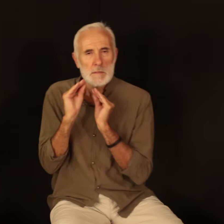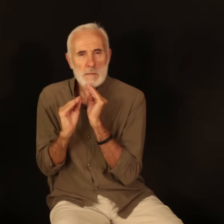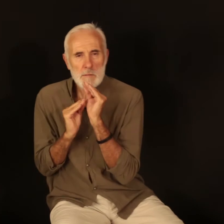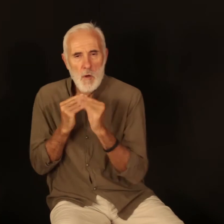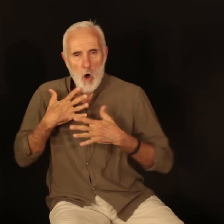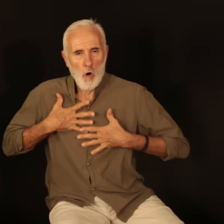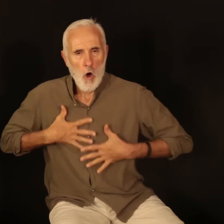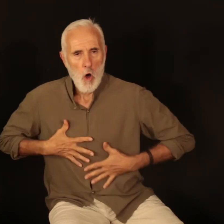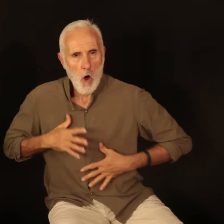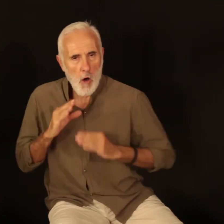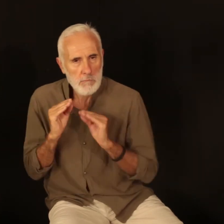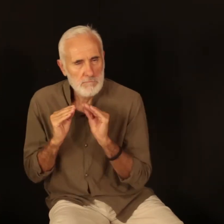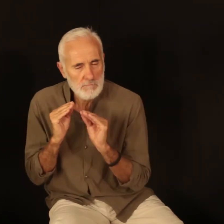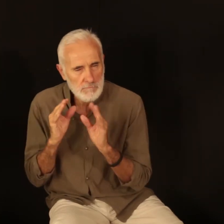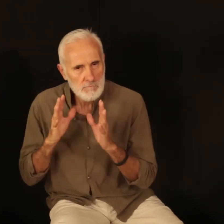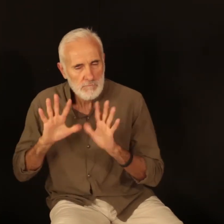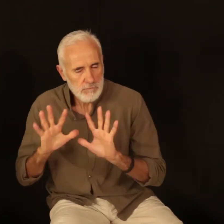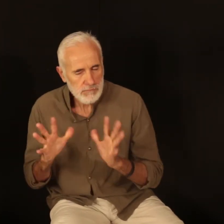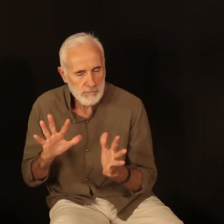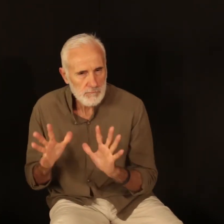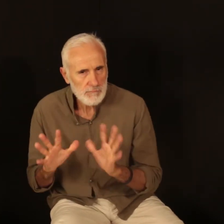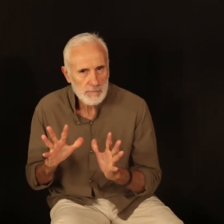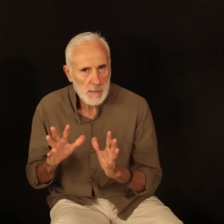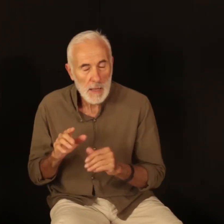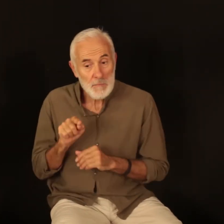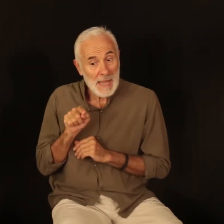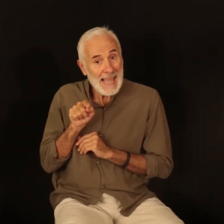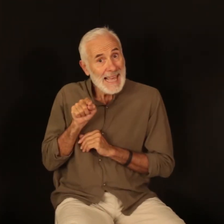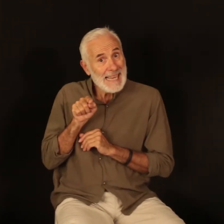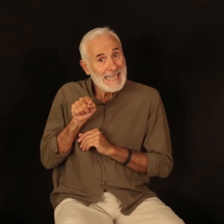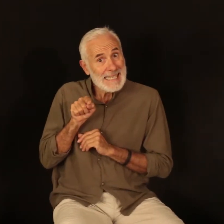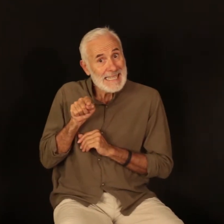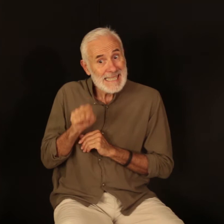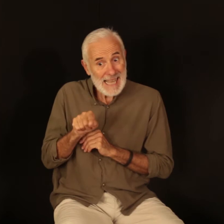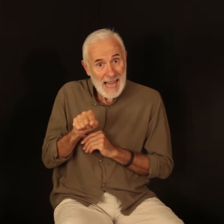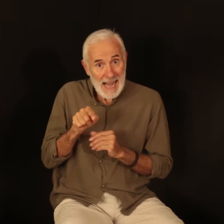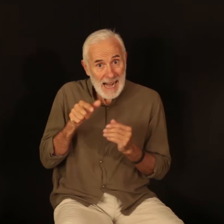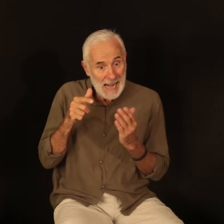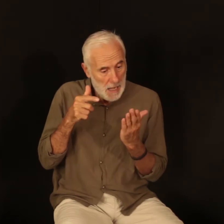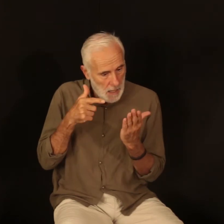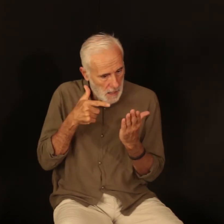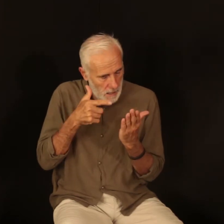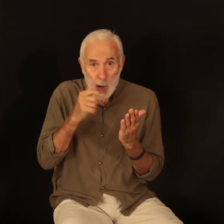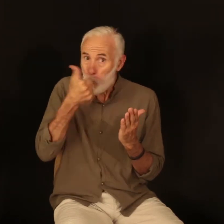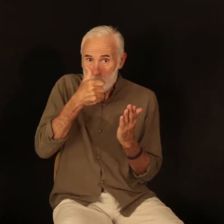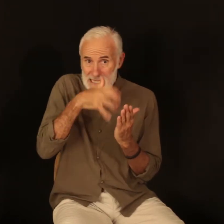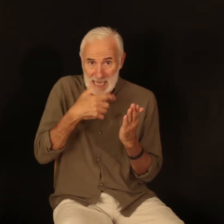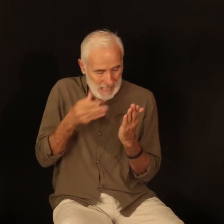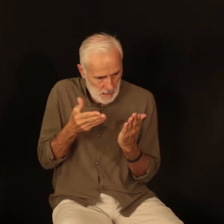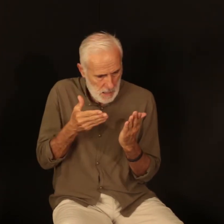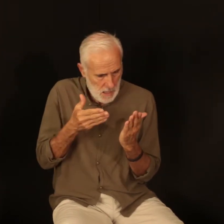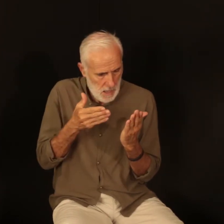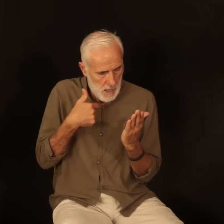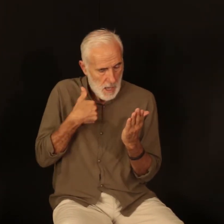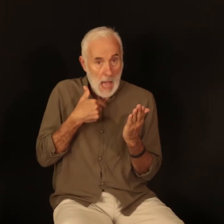l'idée d'accompagnement dès les premières secondes. C'est l'idée de travailler la relation entre le